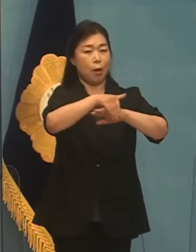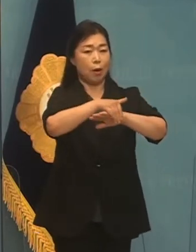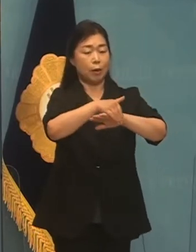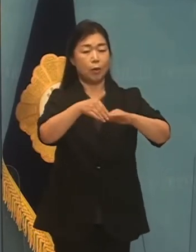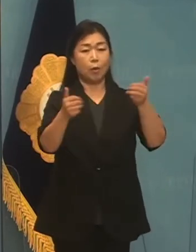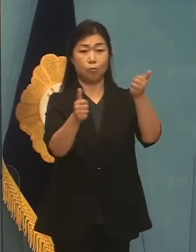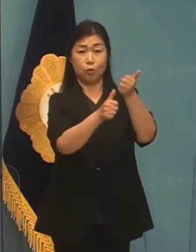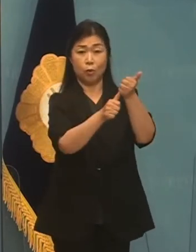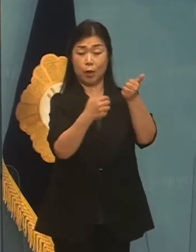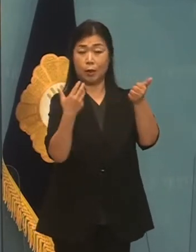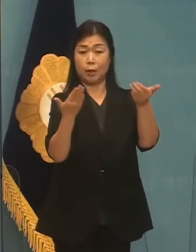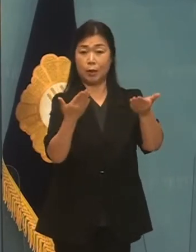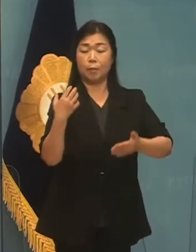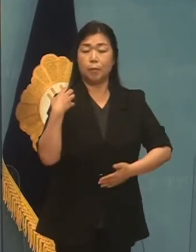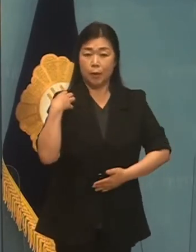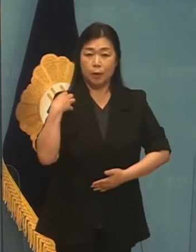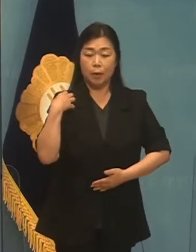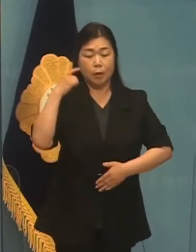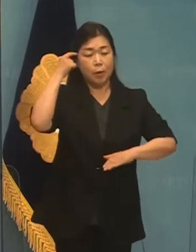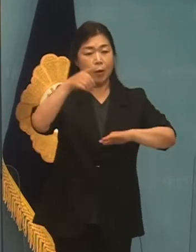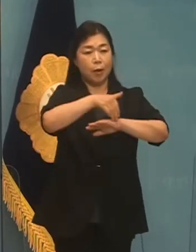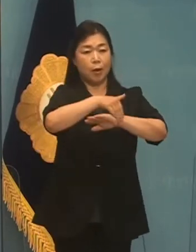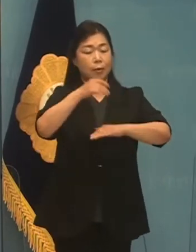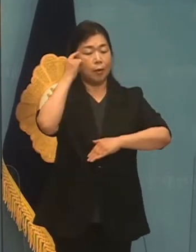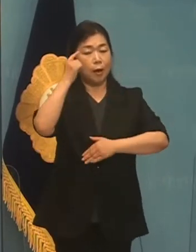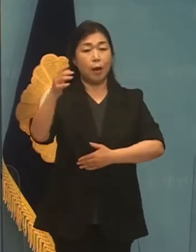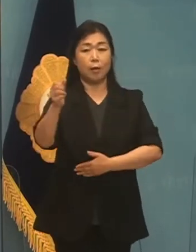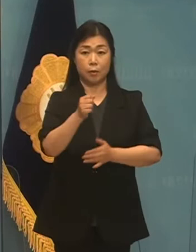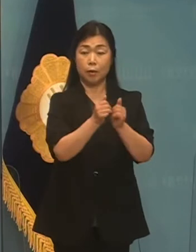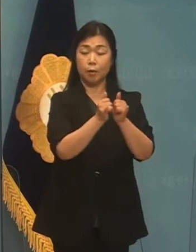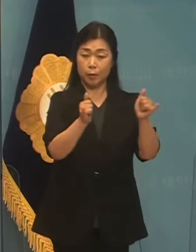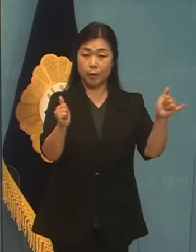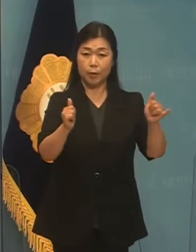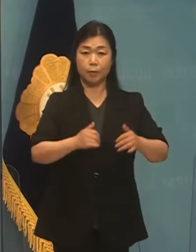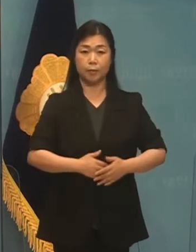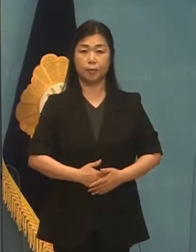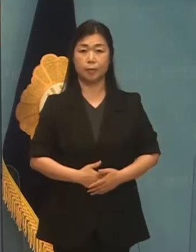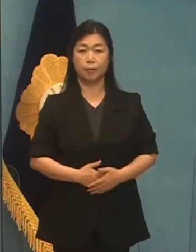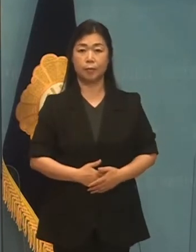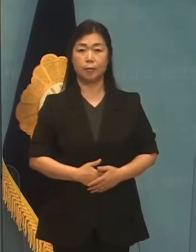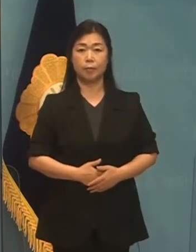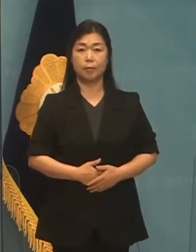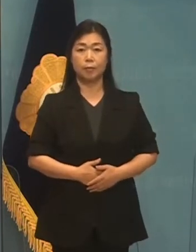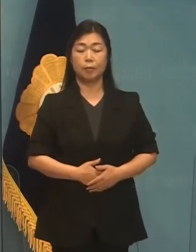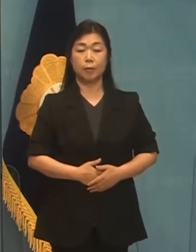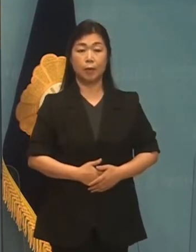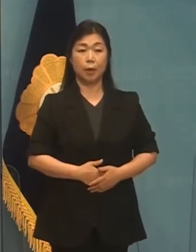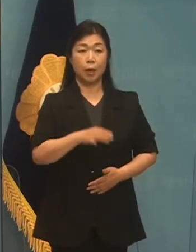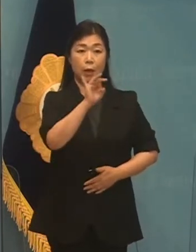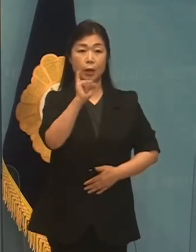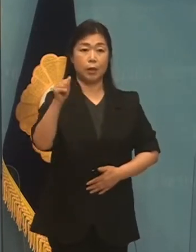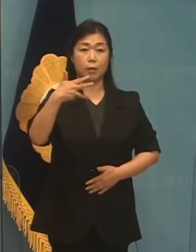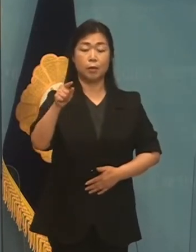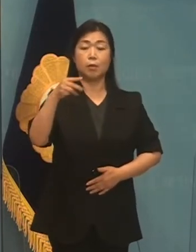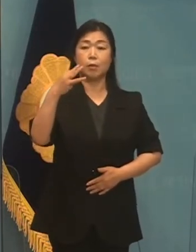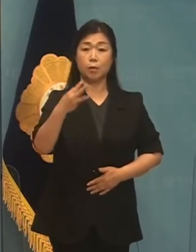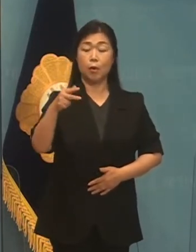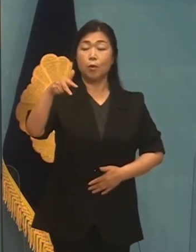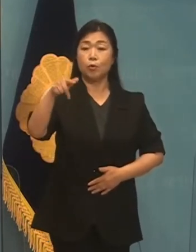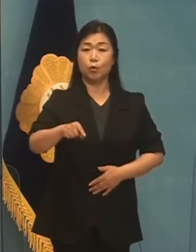맡을 만큼 전략적 마인드도 경비한 분으로 평가받고 있습니다. 이철규 본부장과